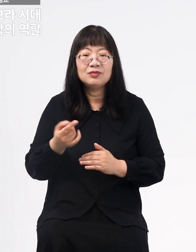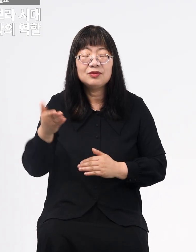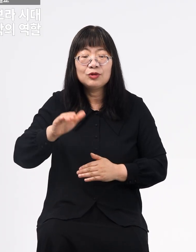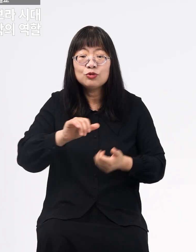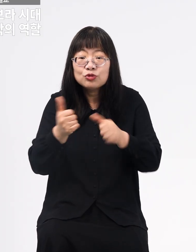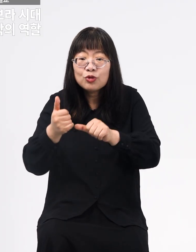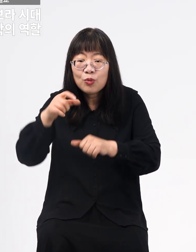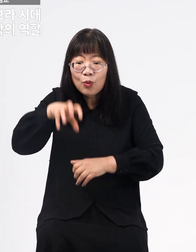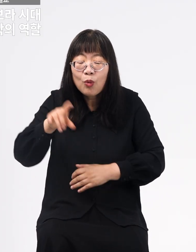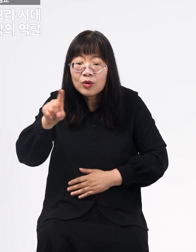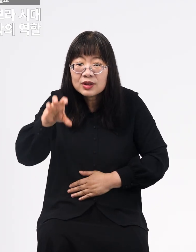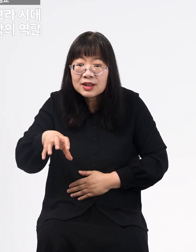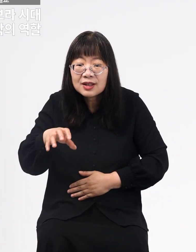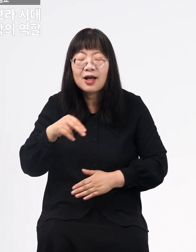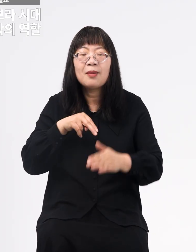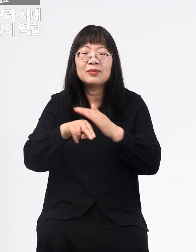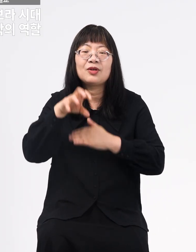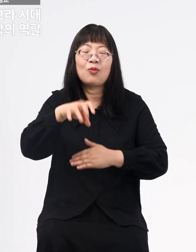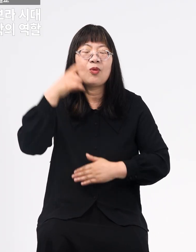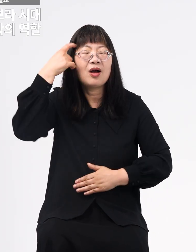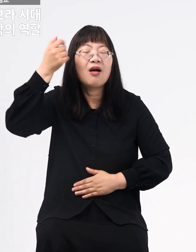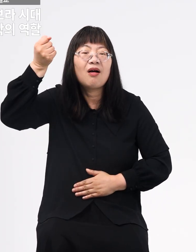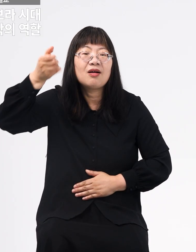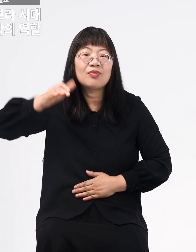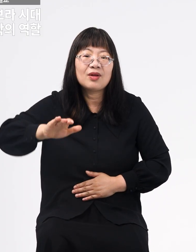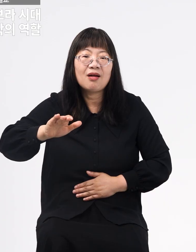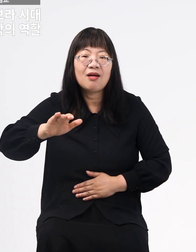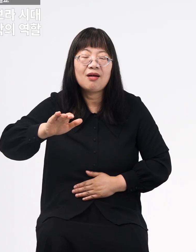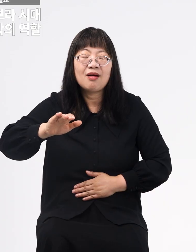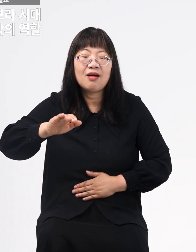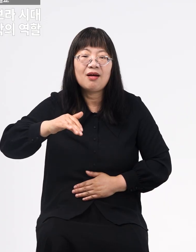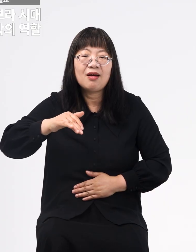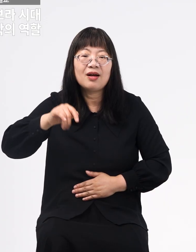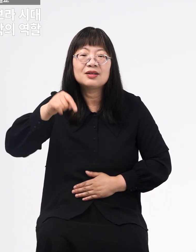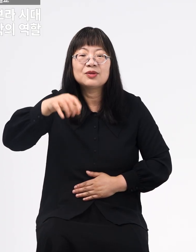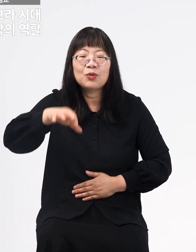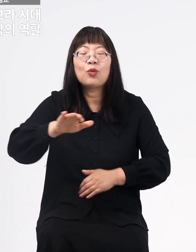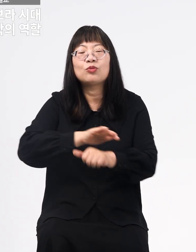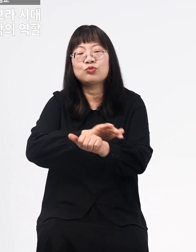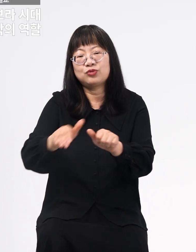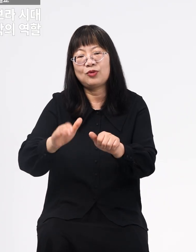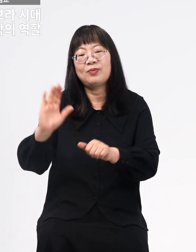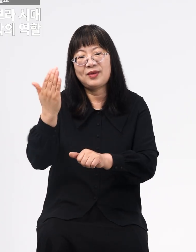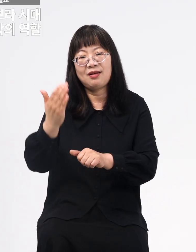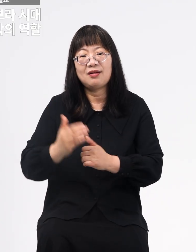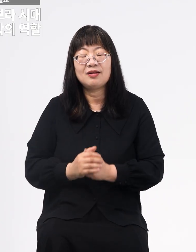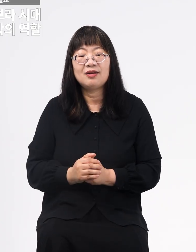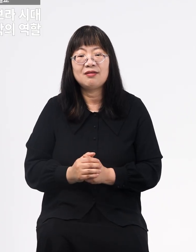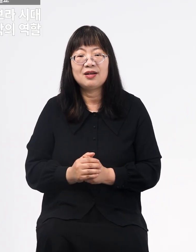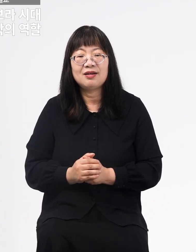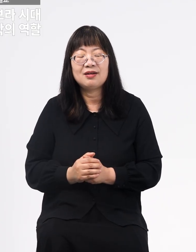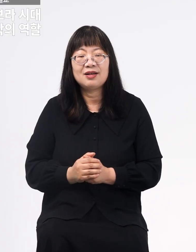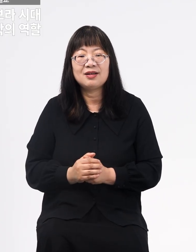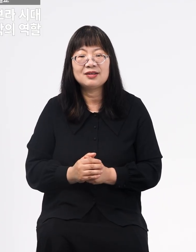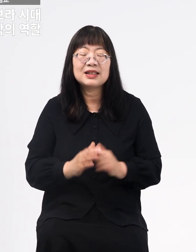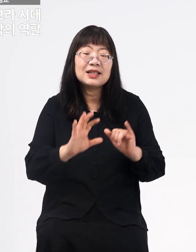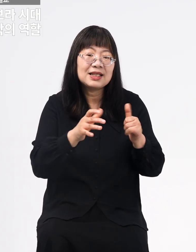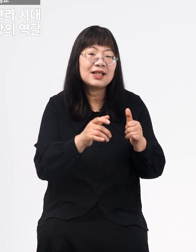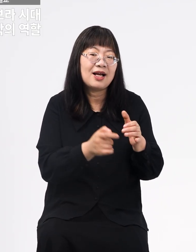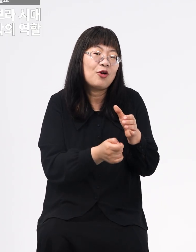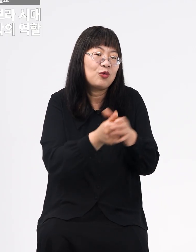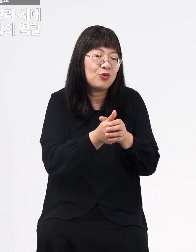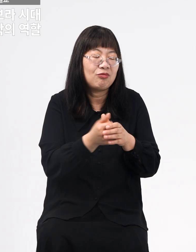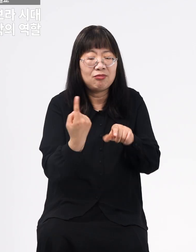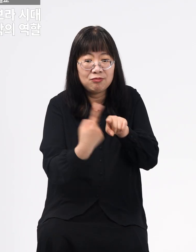죽어요? 피난처인 줄 알았는데 자기의 무덤이 되어버렸습니다. 이게 세상의 꾀예요.